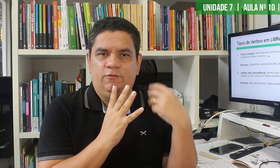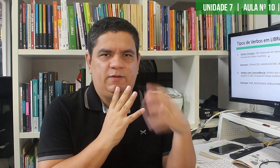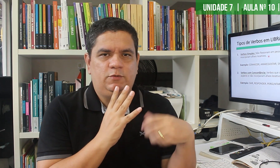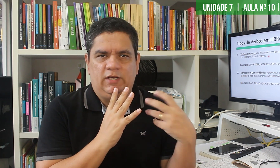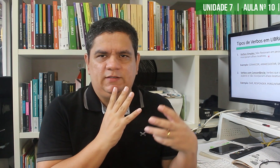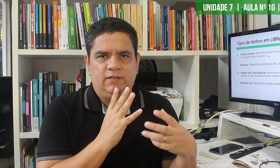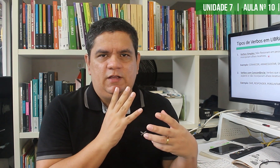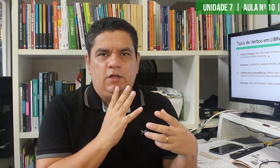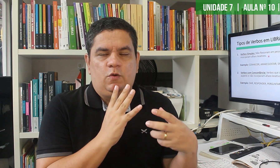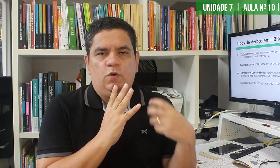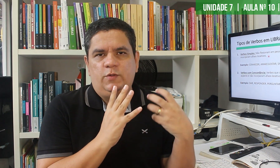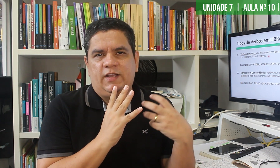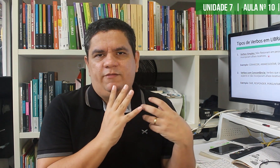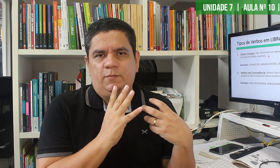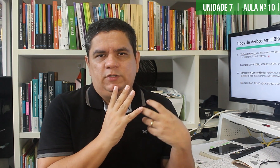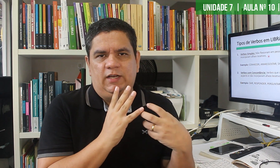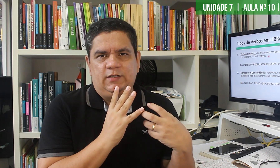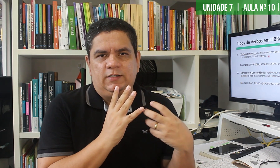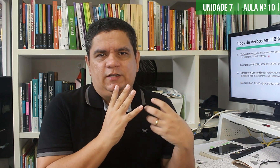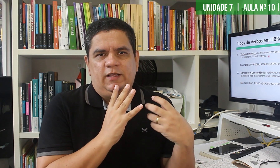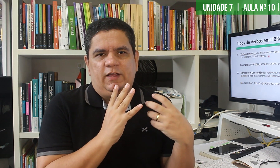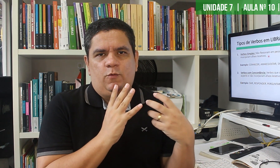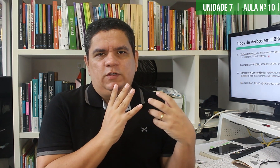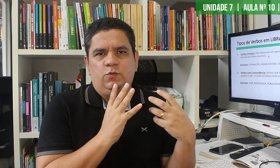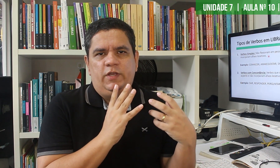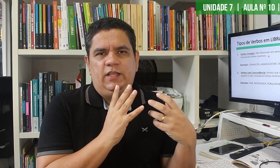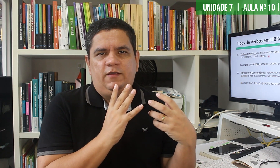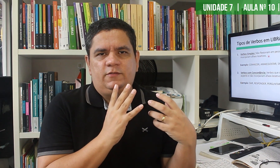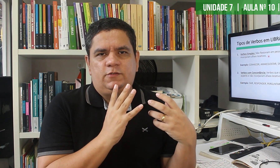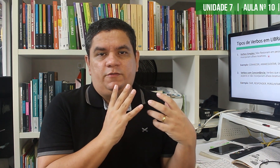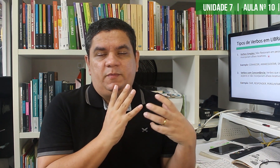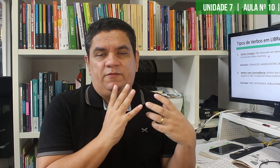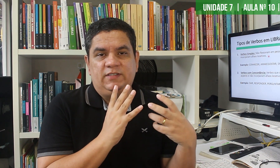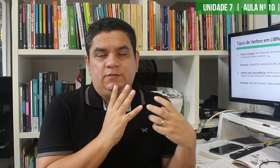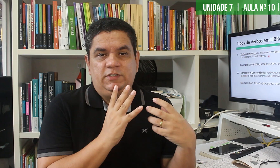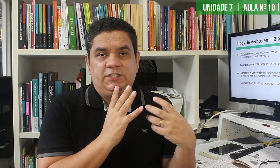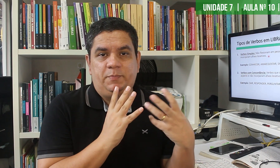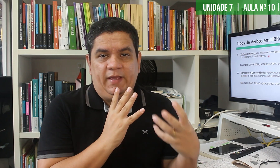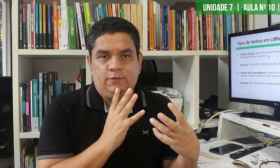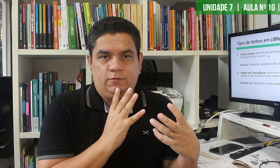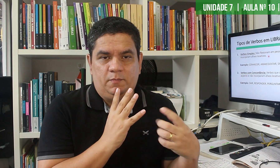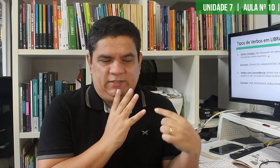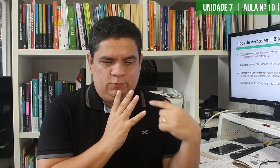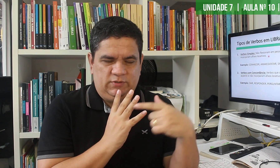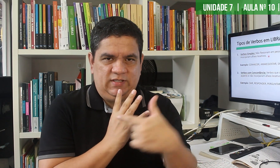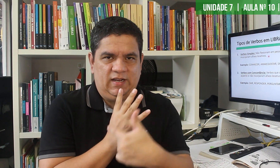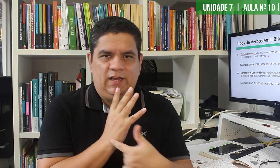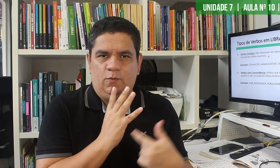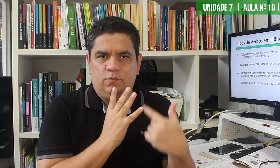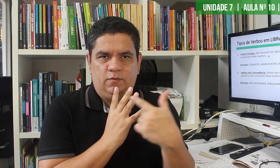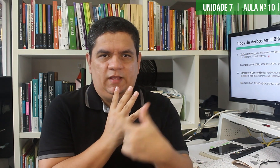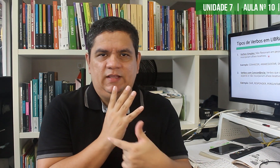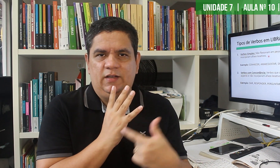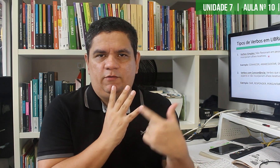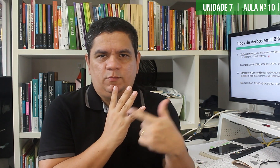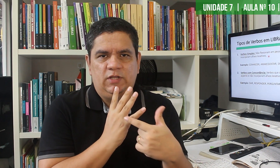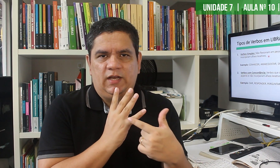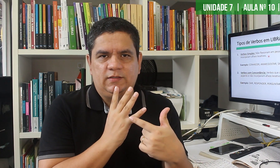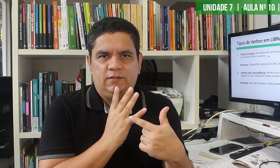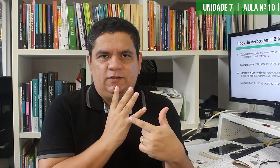vai mudar. Quando é que ele vai mudar? Quando ele sofre uma flexão de aspecto, mas o sinal ele não vai mudar.